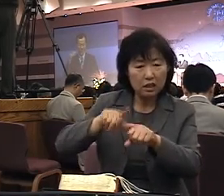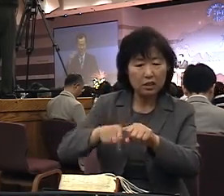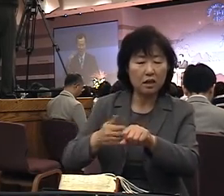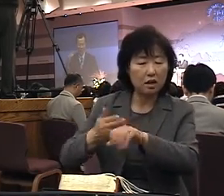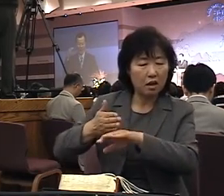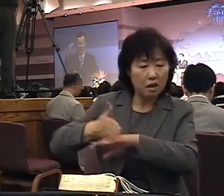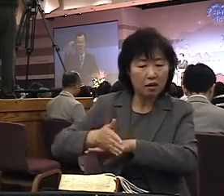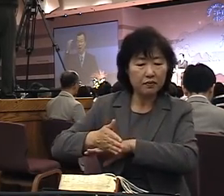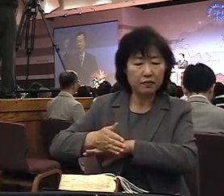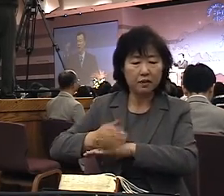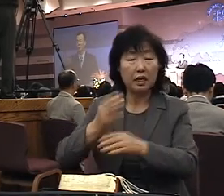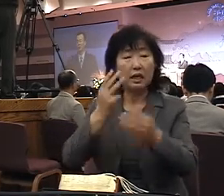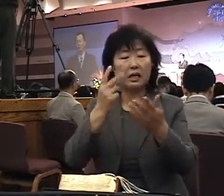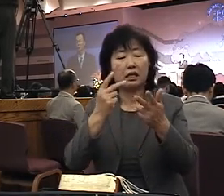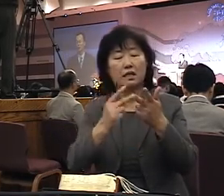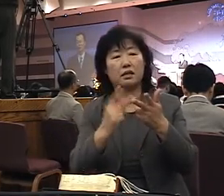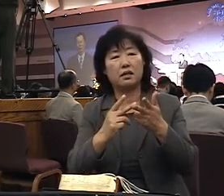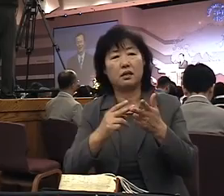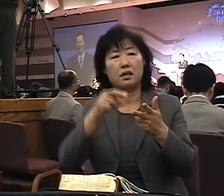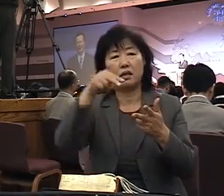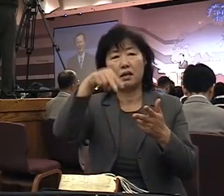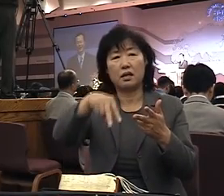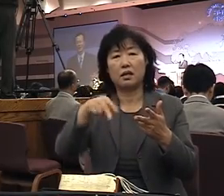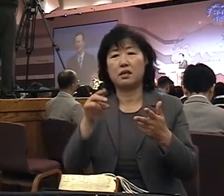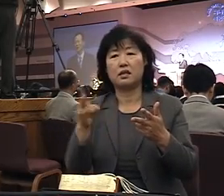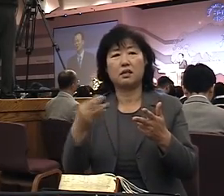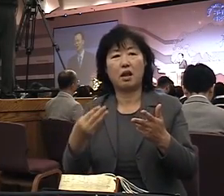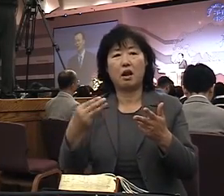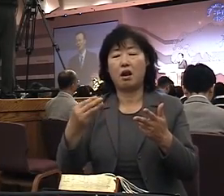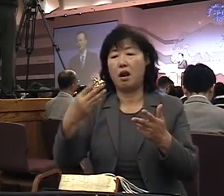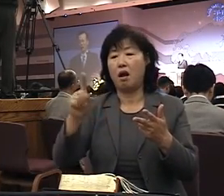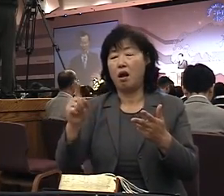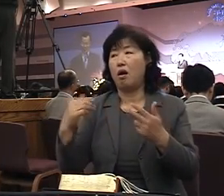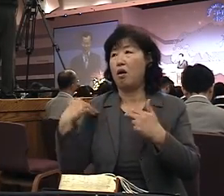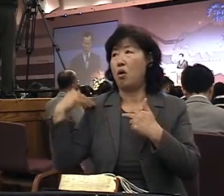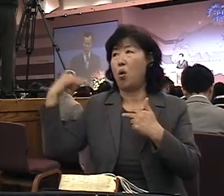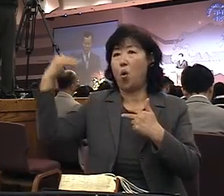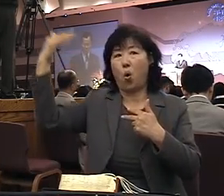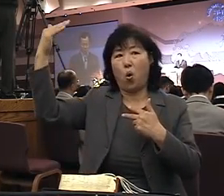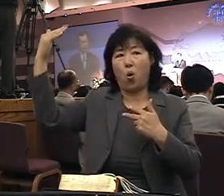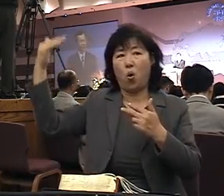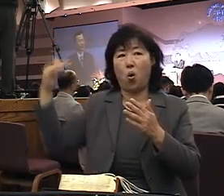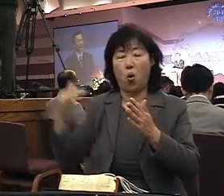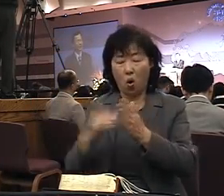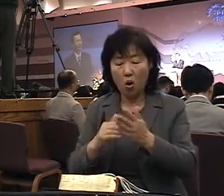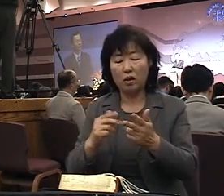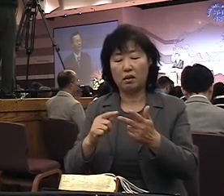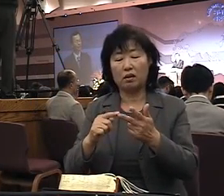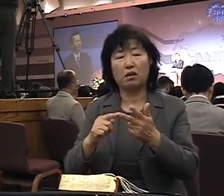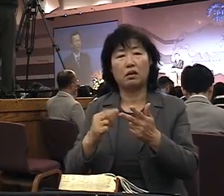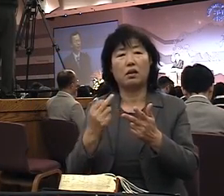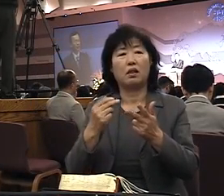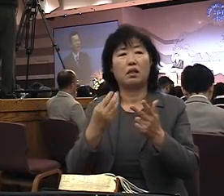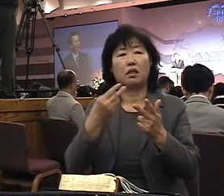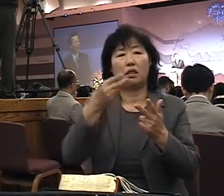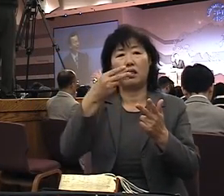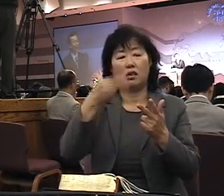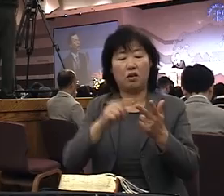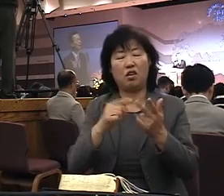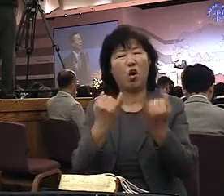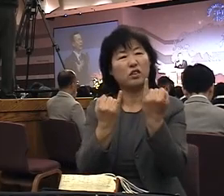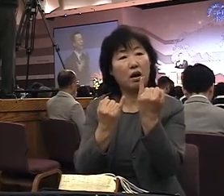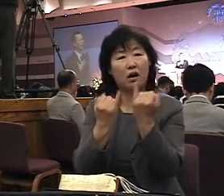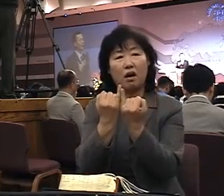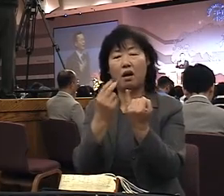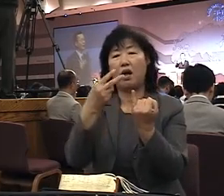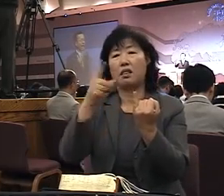셋째 셀라가 장성했는데도 불구하고 유다가 그 셋째를 다말에게 주지 않습니다. 다말이